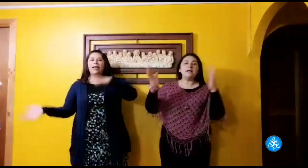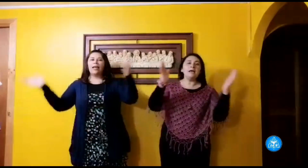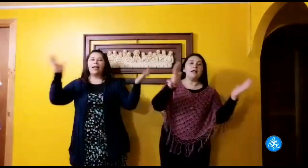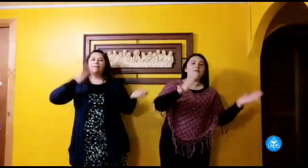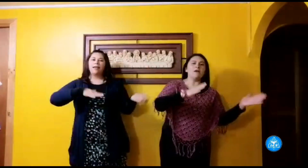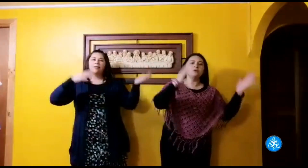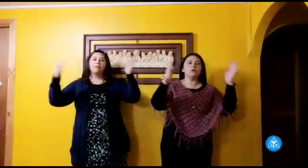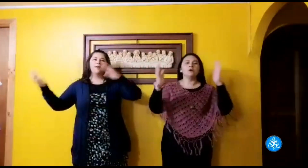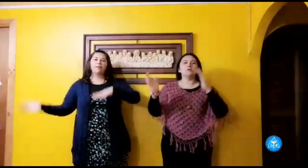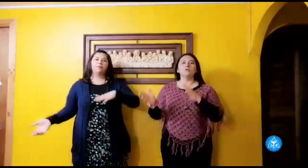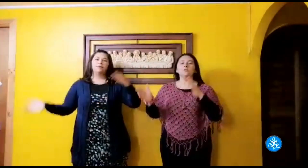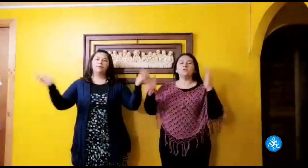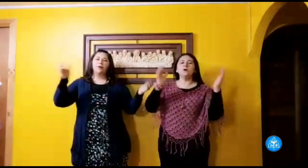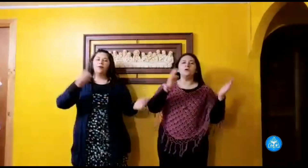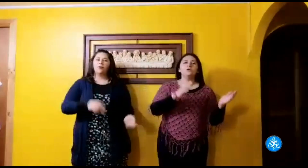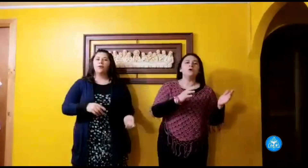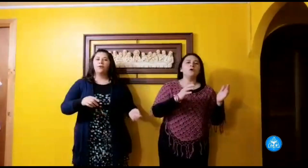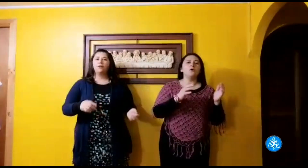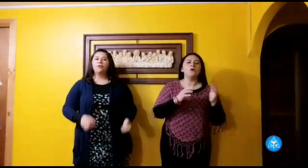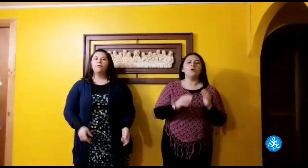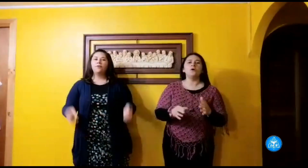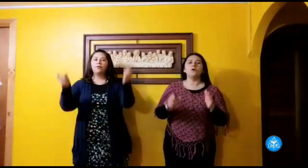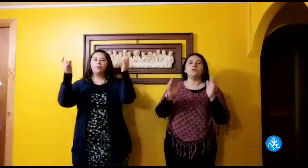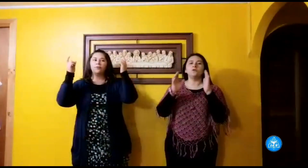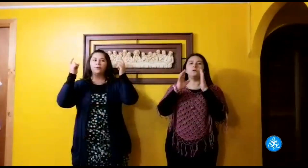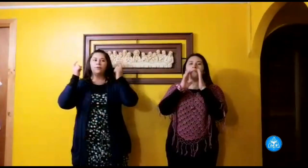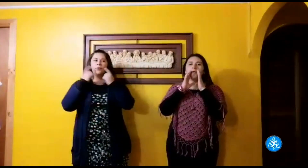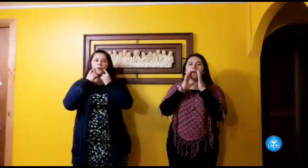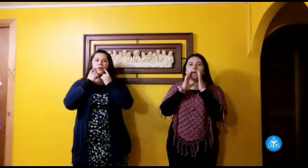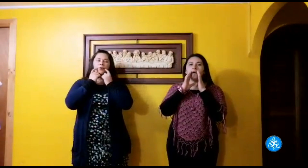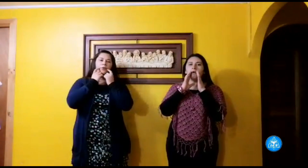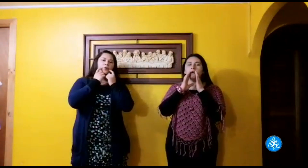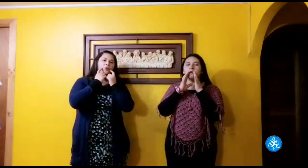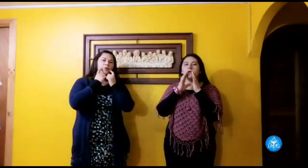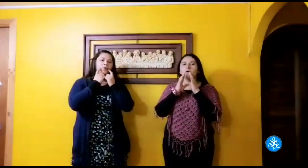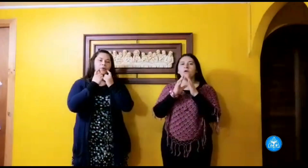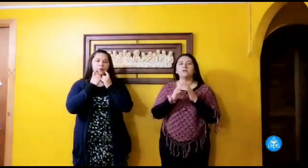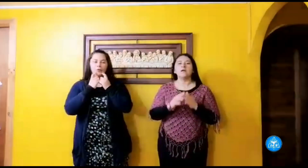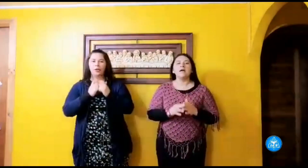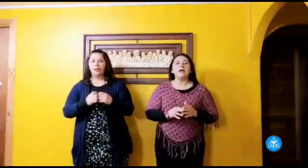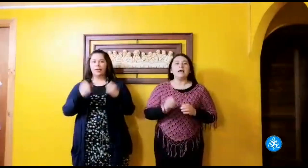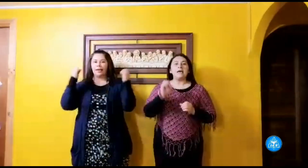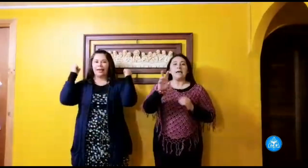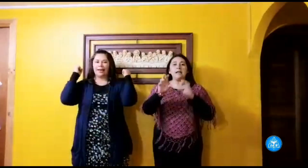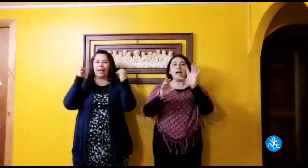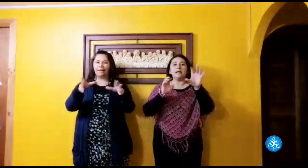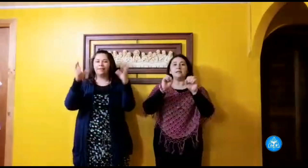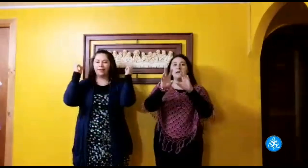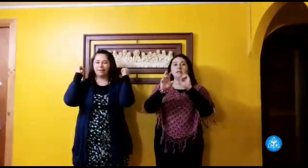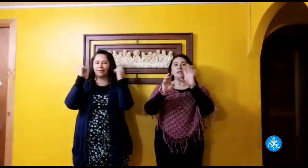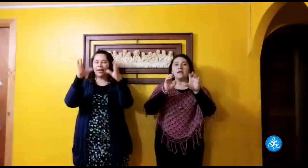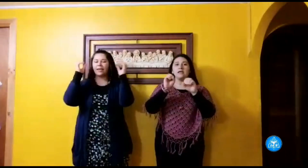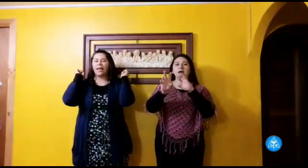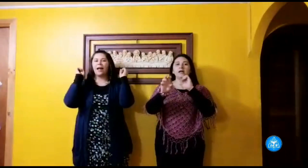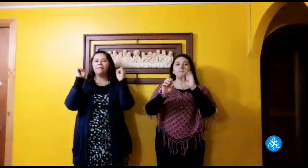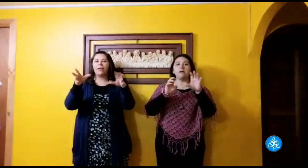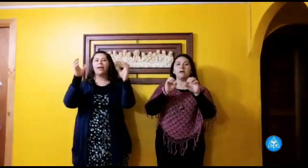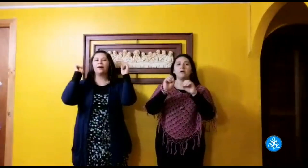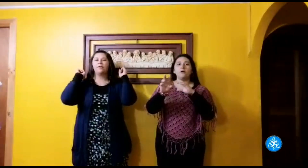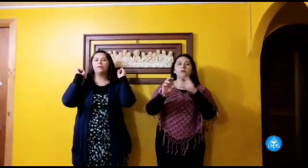en el viento escucho yo su voz, en las estrellas veo